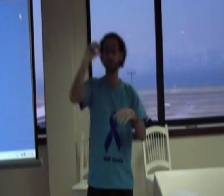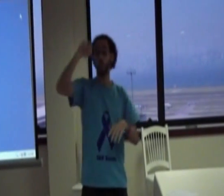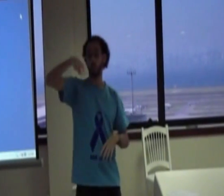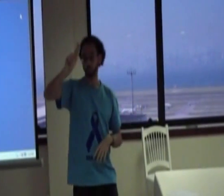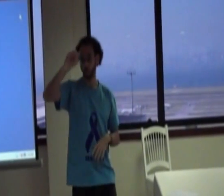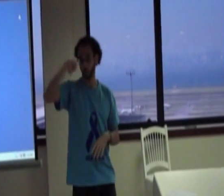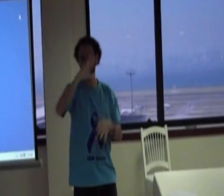88,